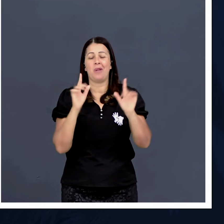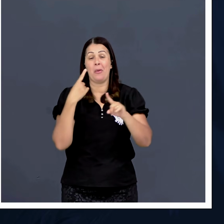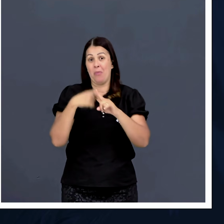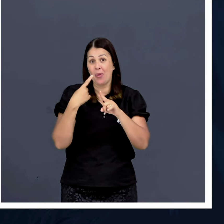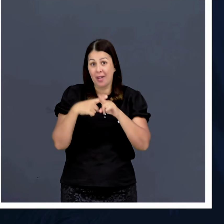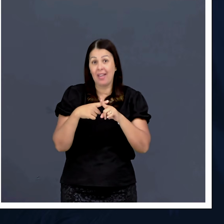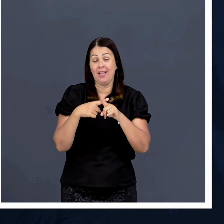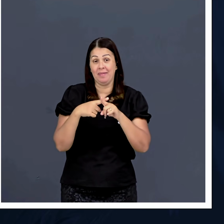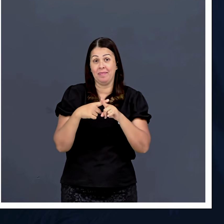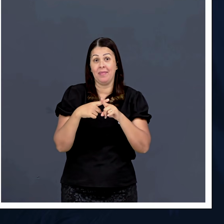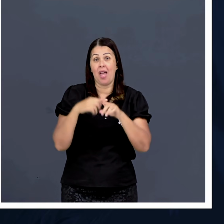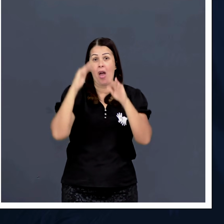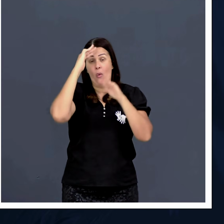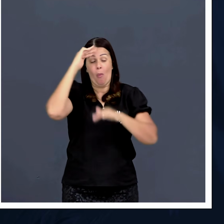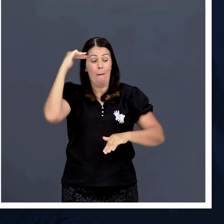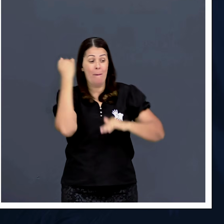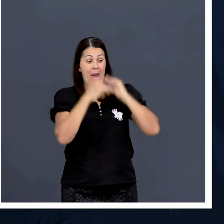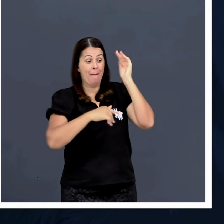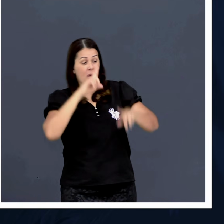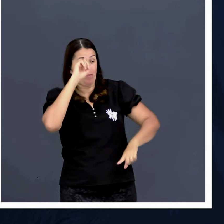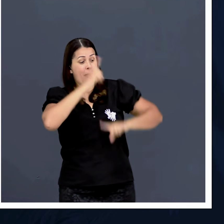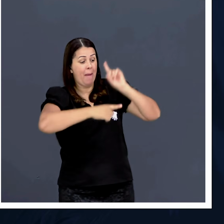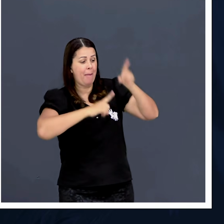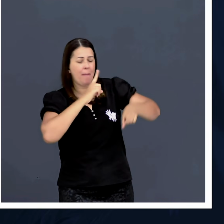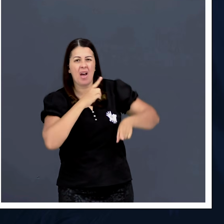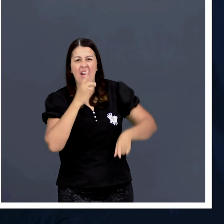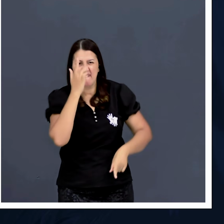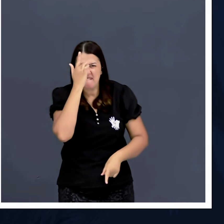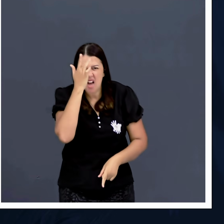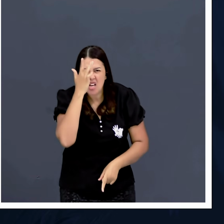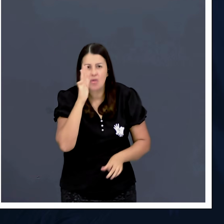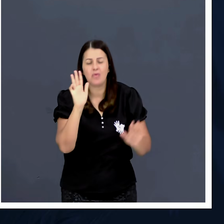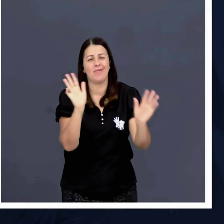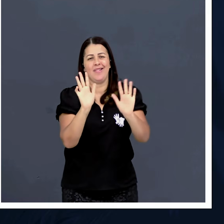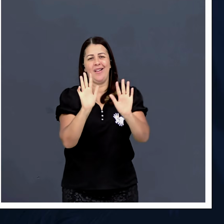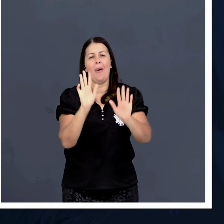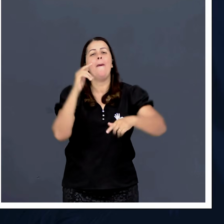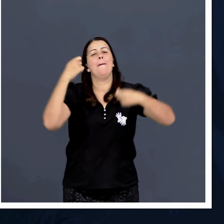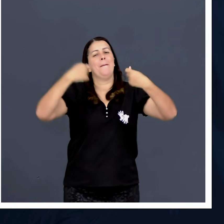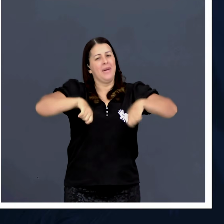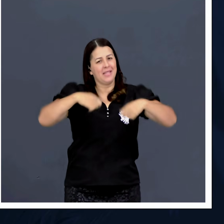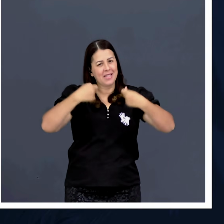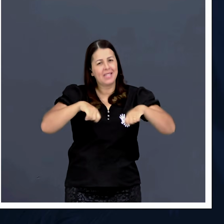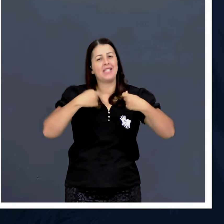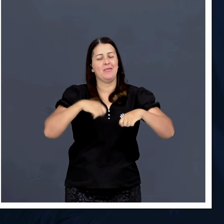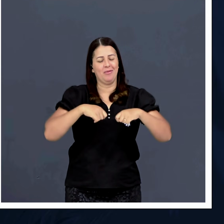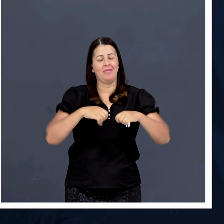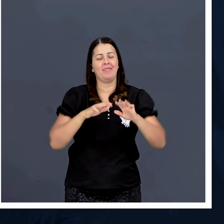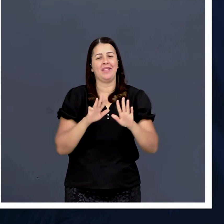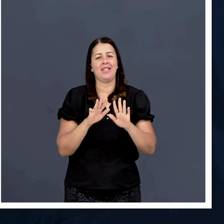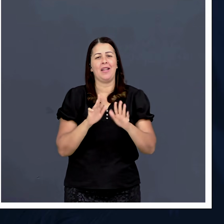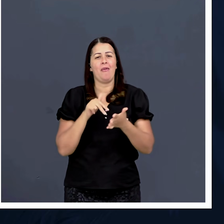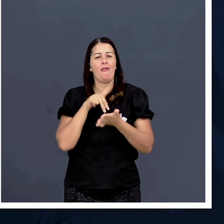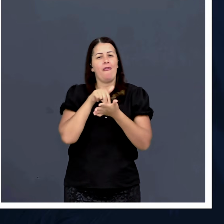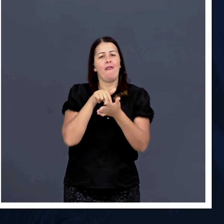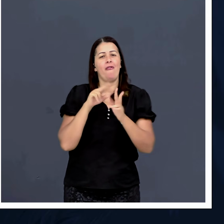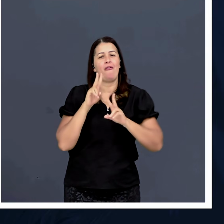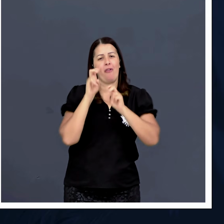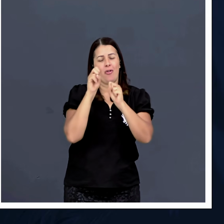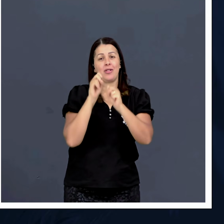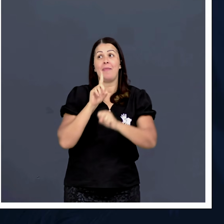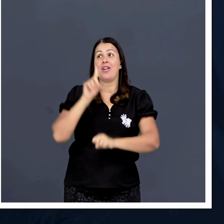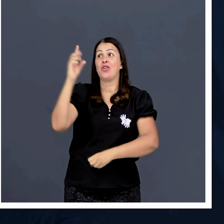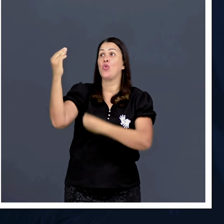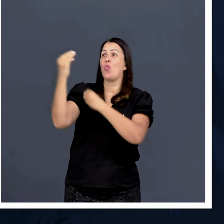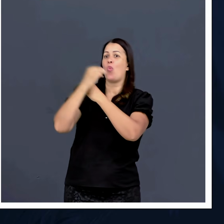nem todas as ordens do Senhor para as nossas vidas são fáceis, né? A gente precisa de muitos recursos para cumpri-las, mas Ele provê todos